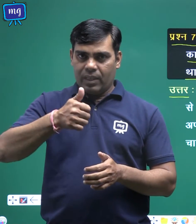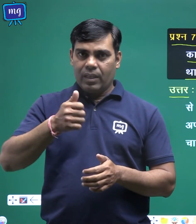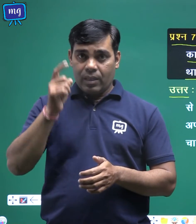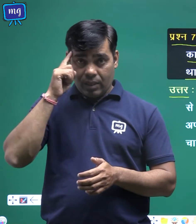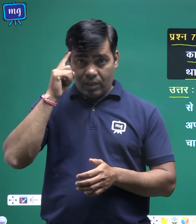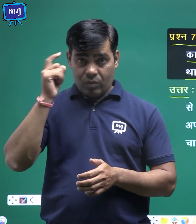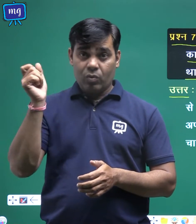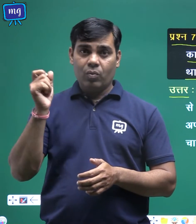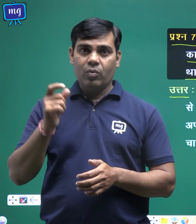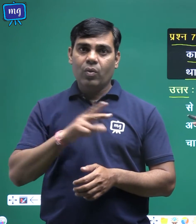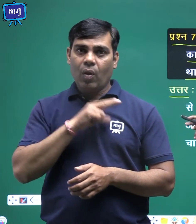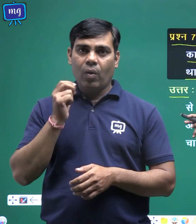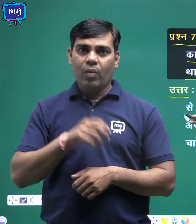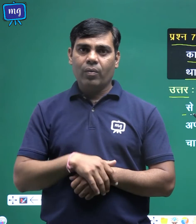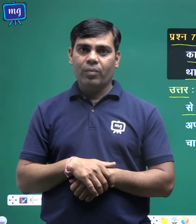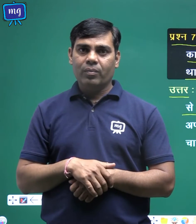और